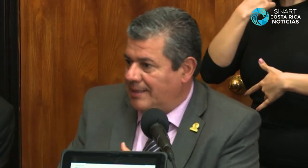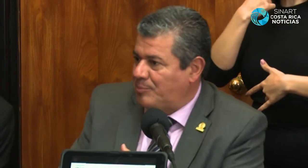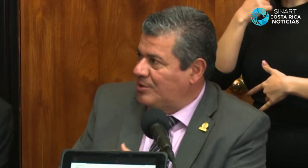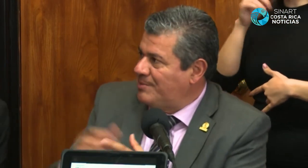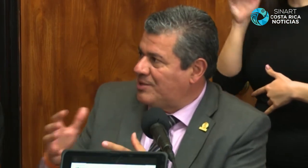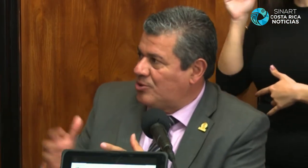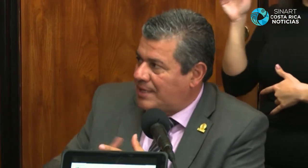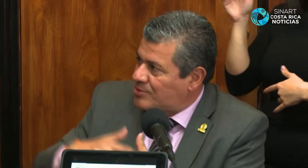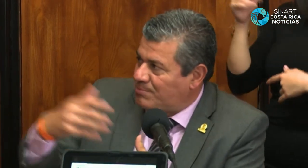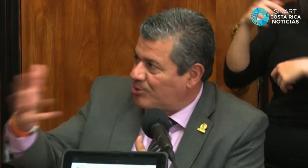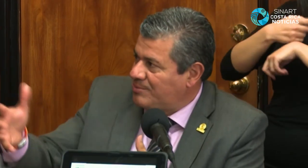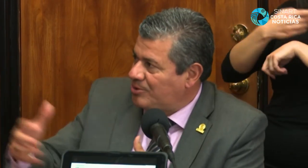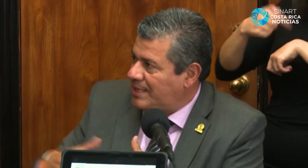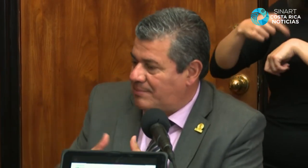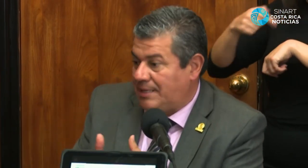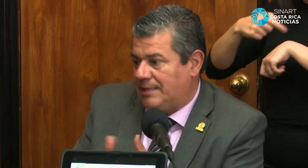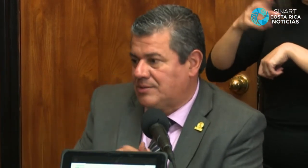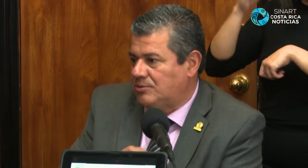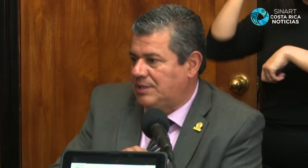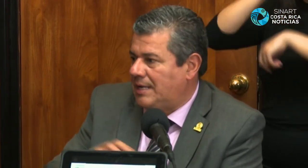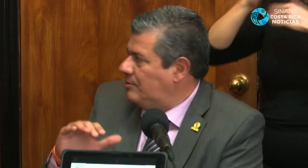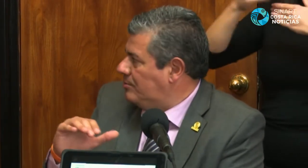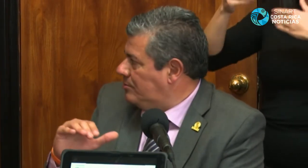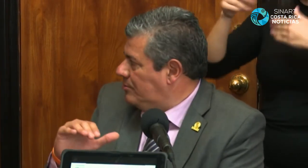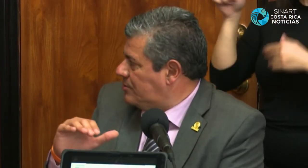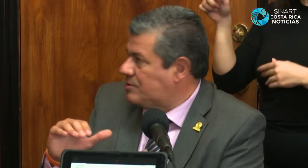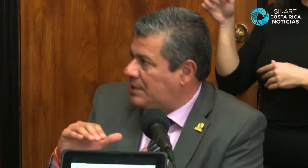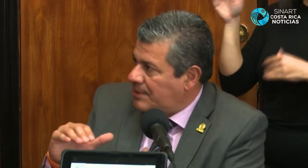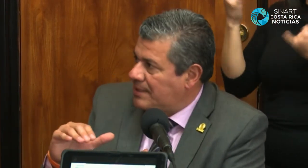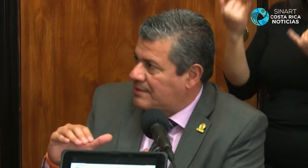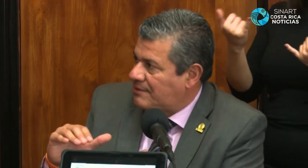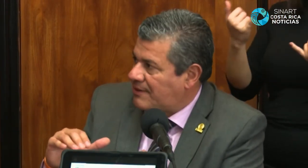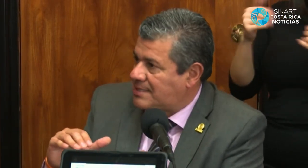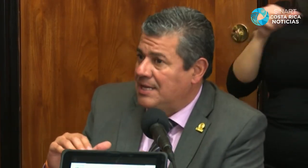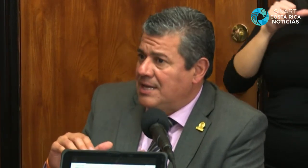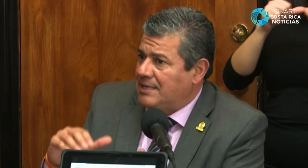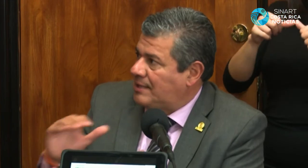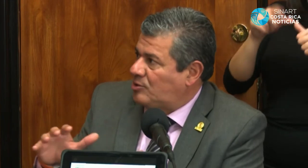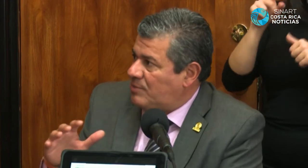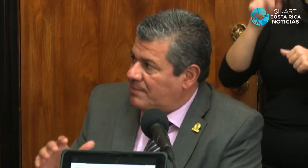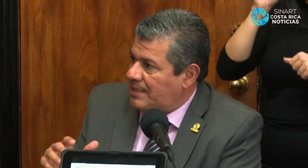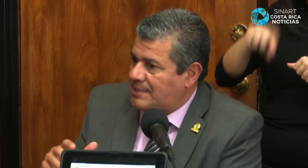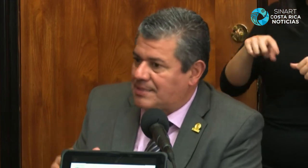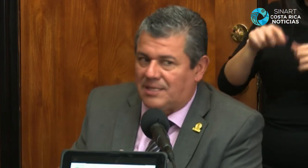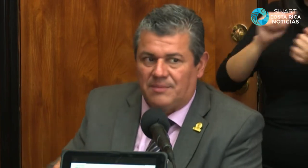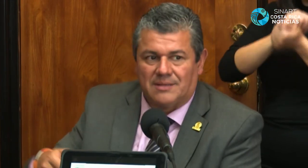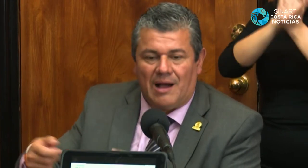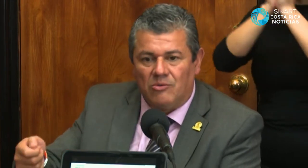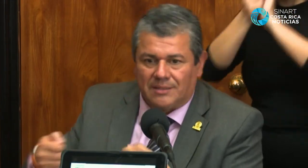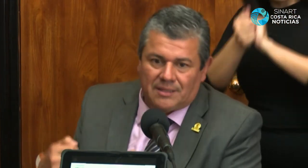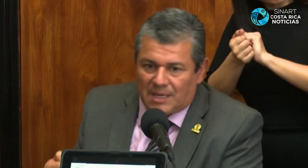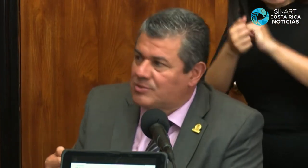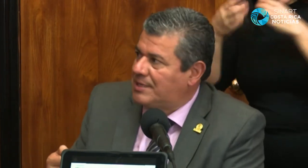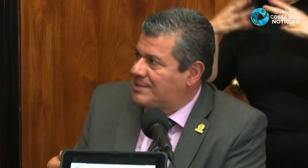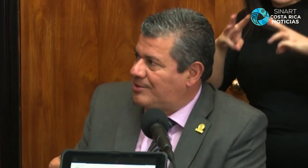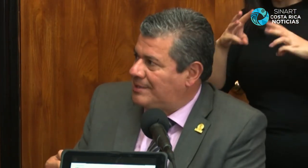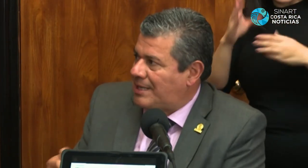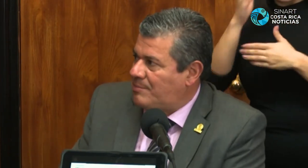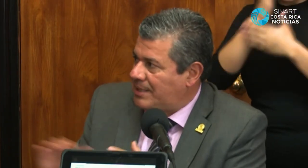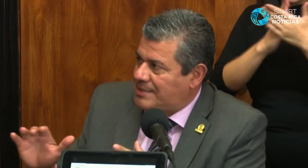en próximas horas o en próximos días, mire, esto ya no es sostenible en esta fase, y hay que tomar medidas extremas, aunque tengamos